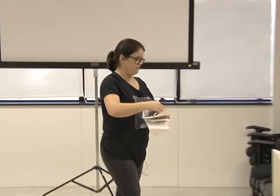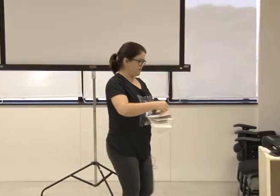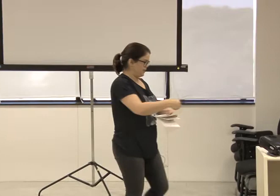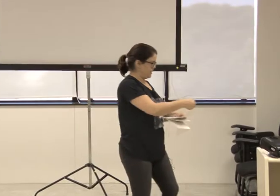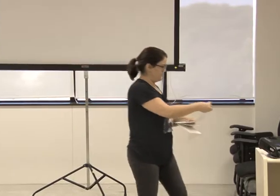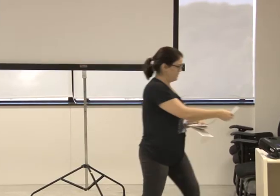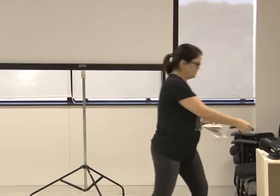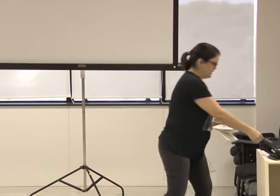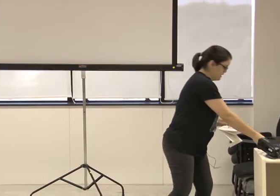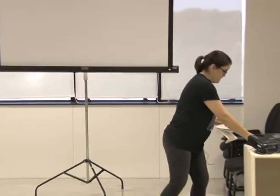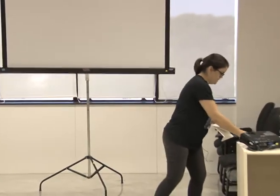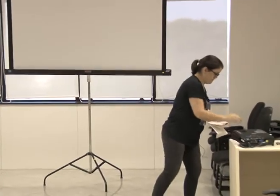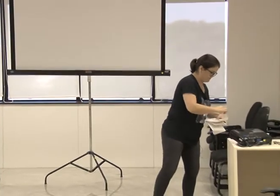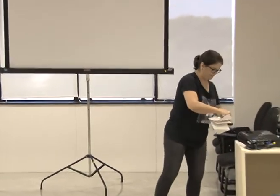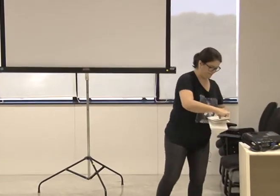Peguei a minha frase.